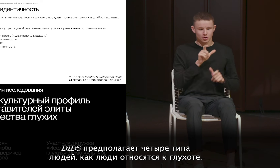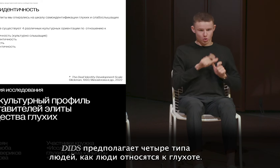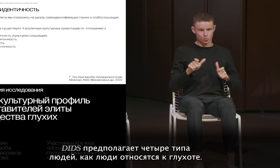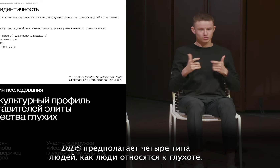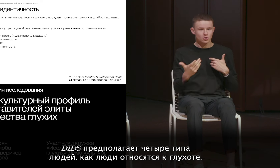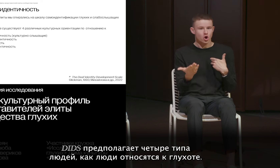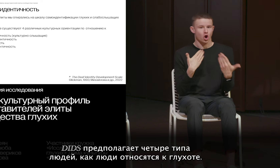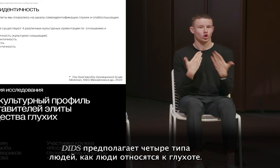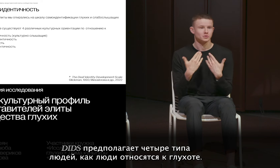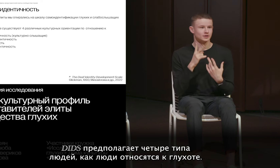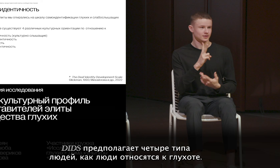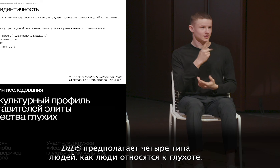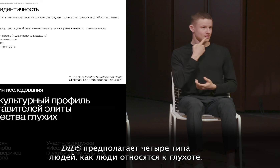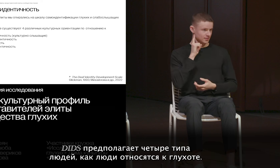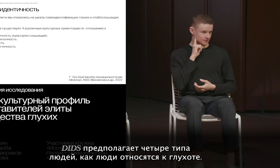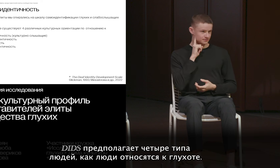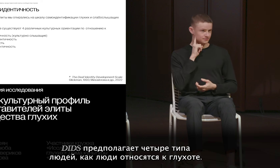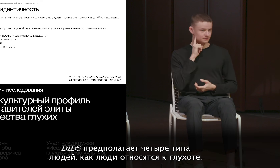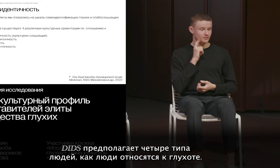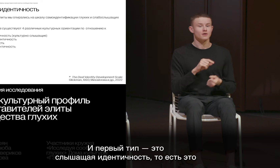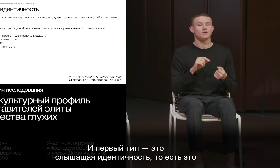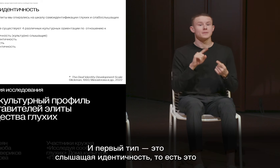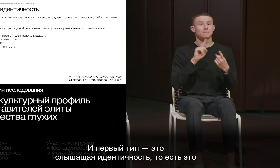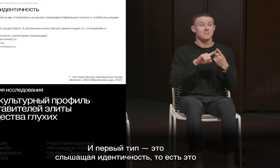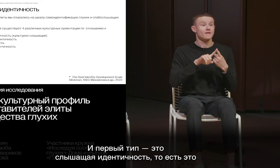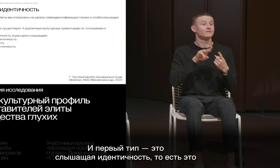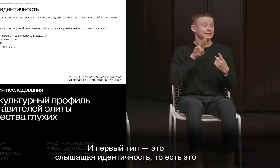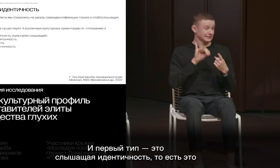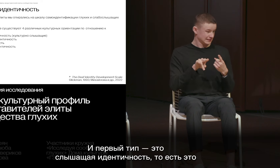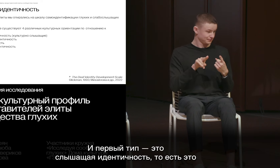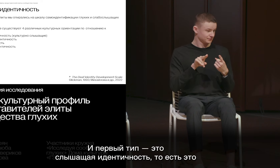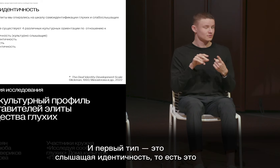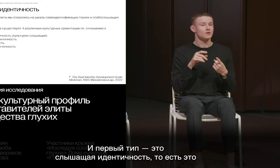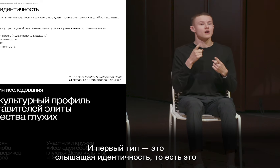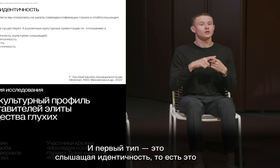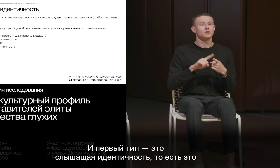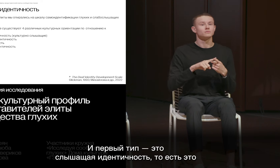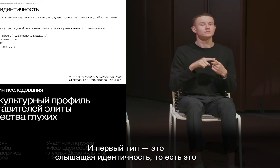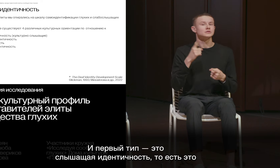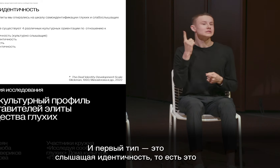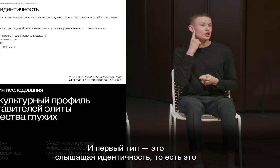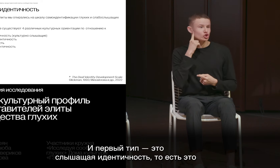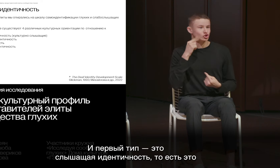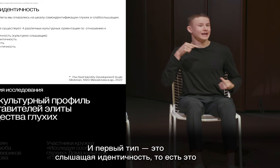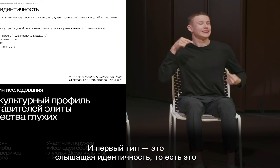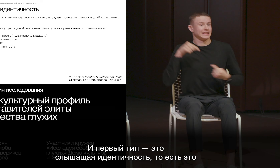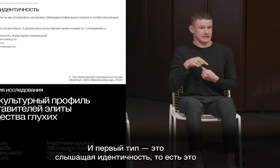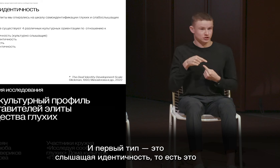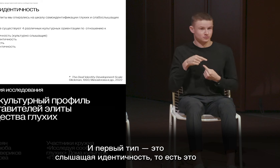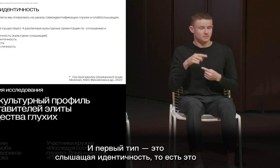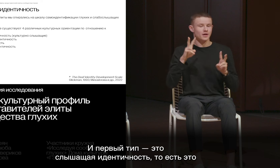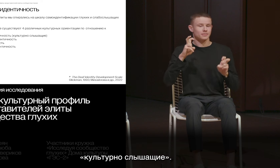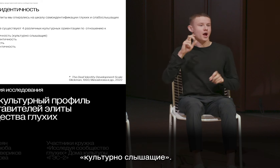людей, как люди относятся к глухоте. И первый тип — это те,